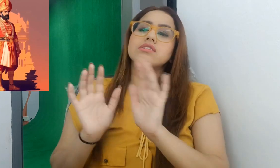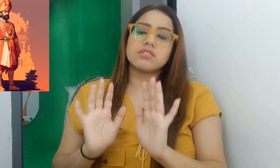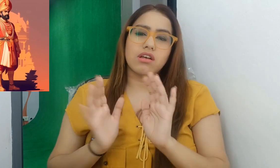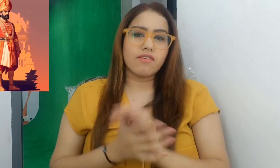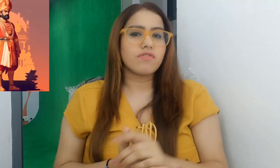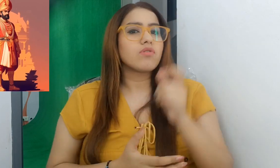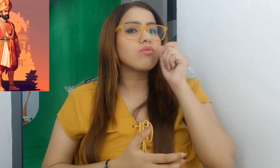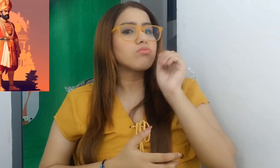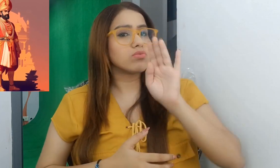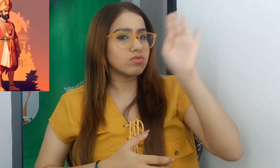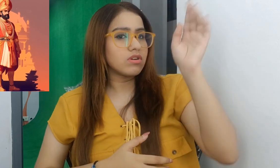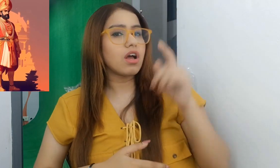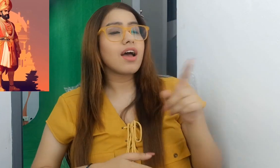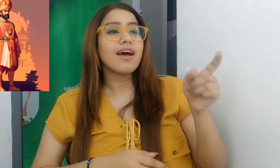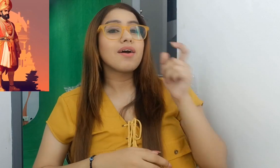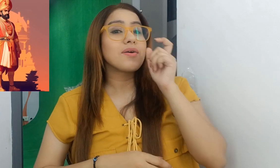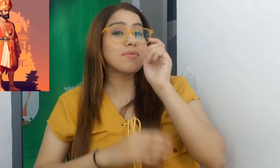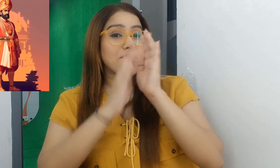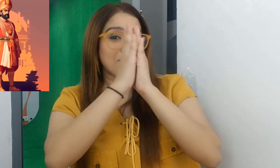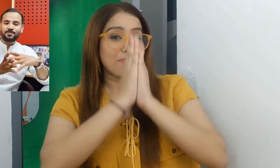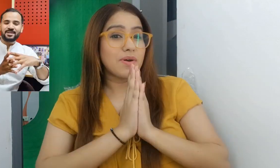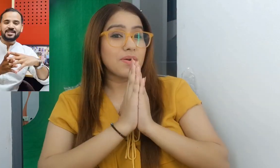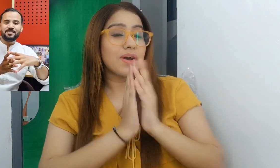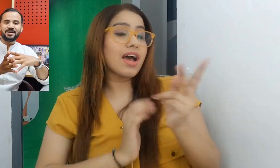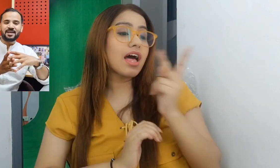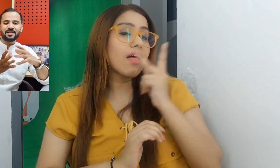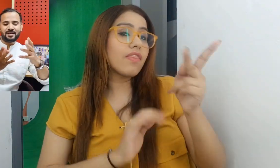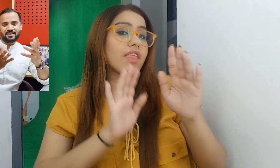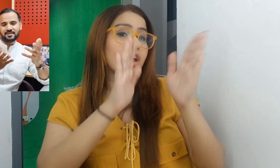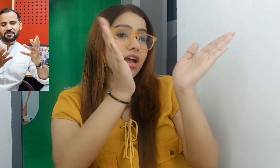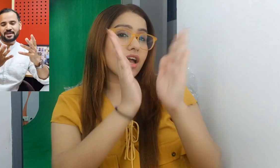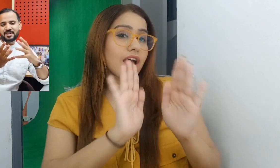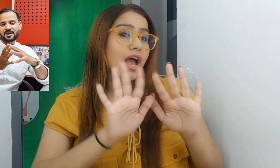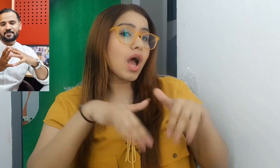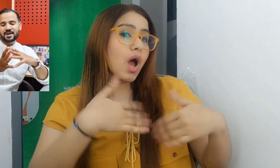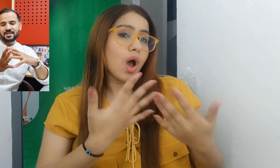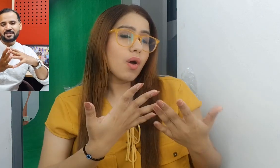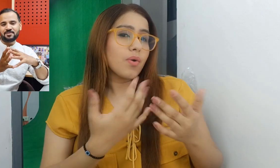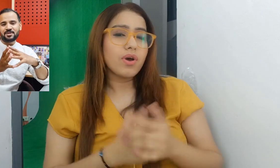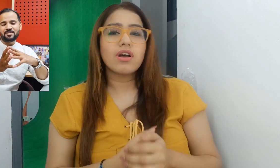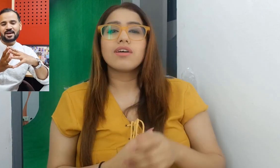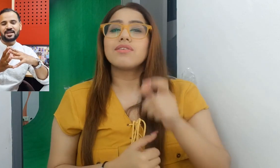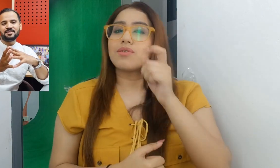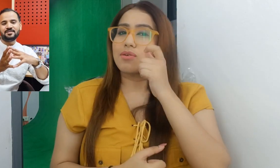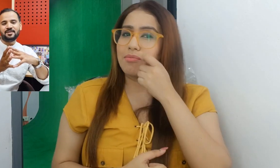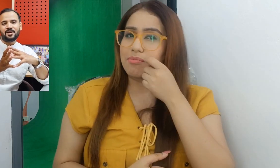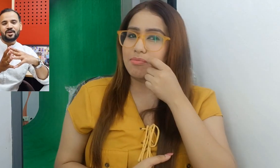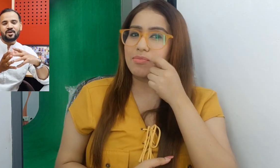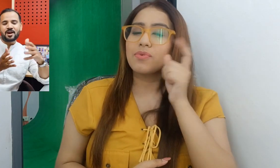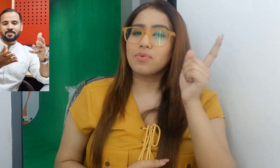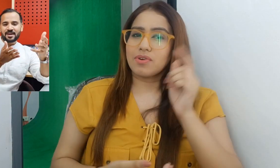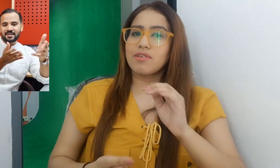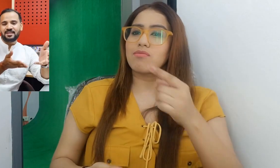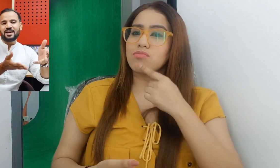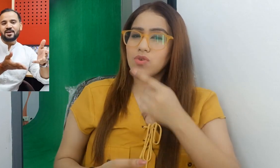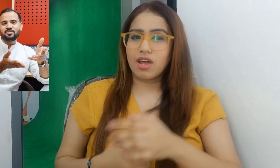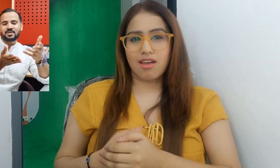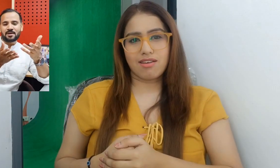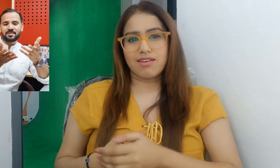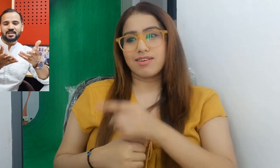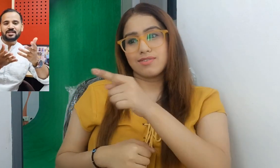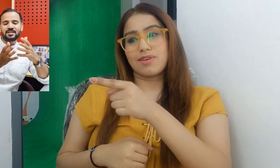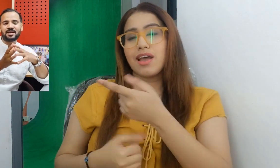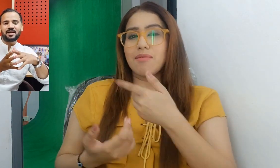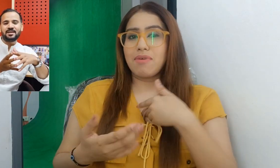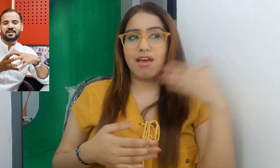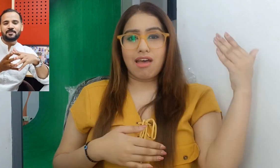का, ईश्वर जो है वो कैसे दिखता है। तो पंडित जी के बेटे ने कहा कि गजब करते हैं आप महाराज, इतने बड़े महाराज हैं और आपके यहाँ अतिथि आया, उसका